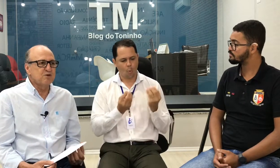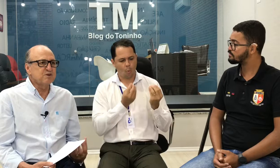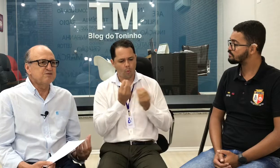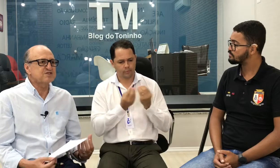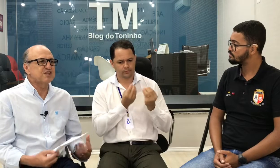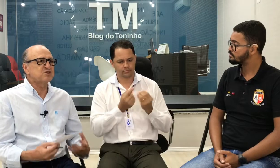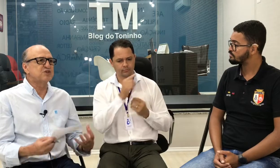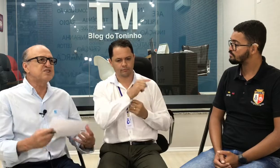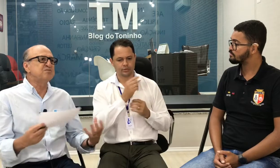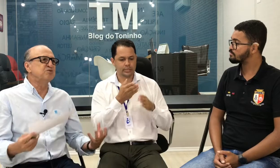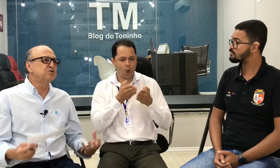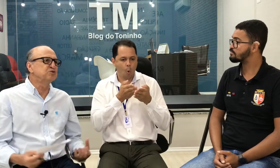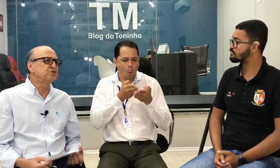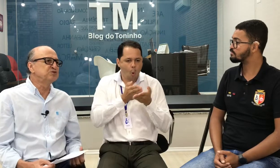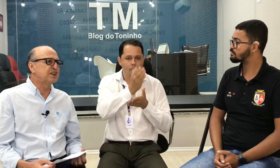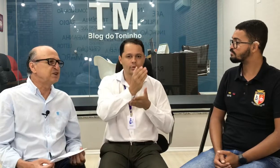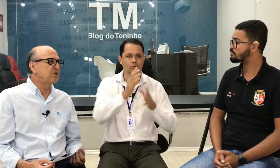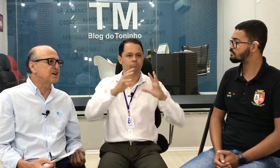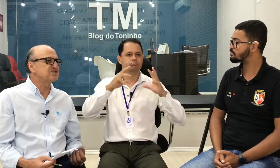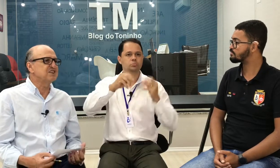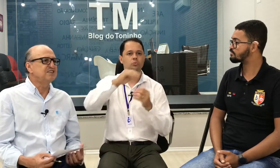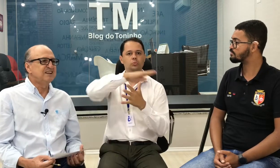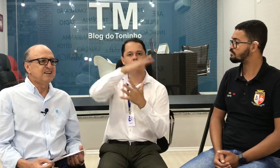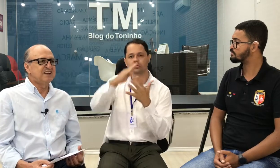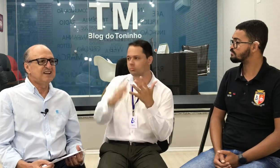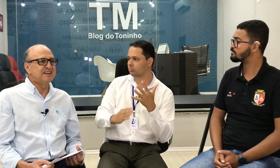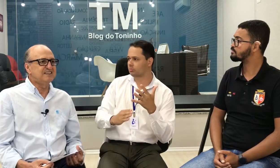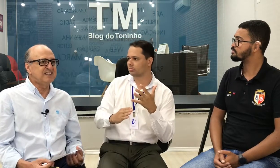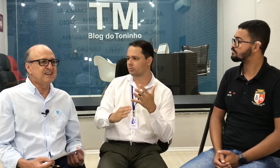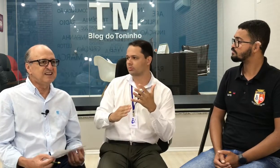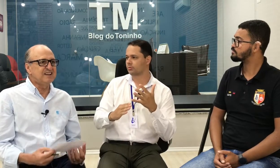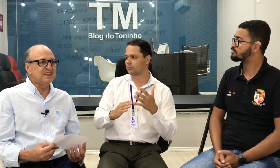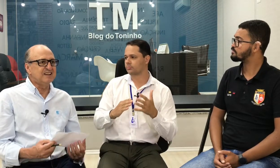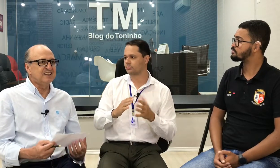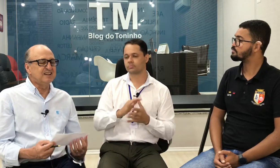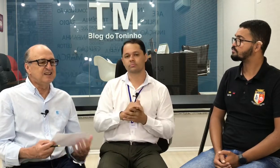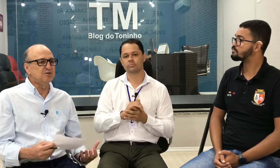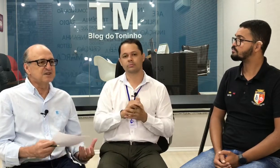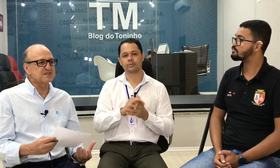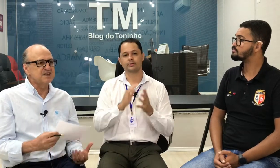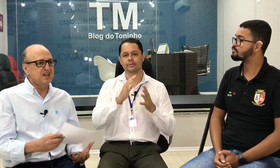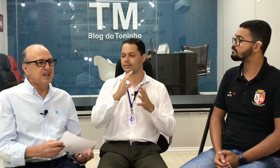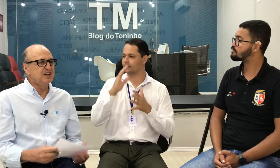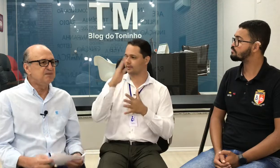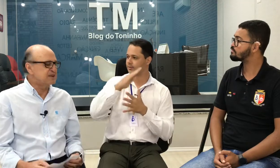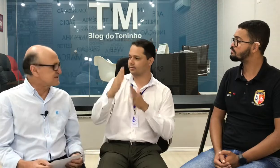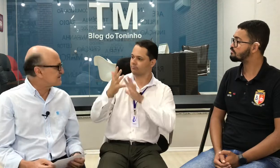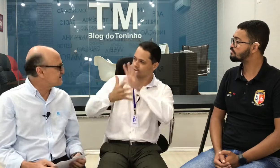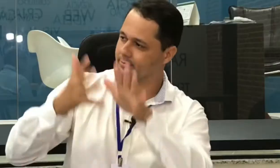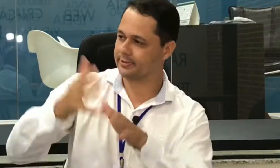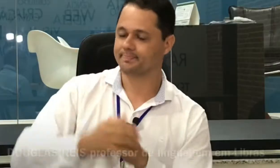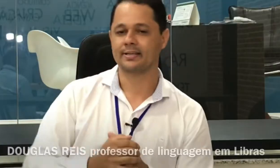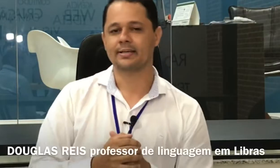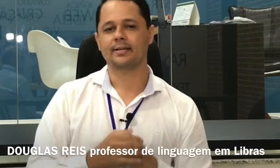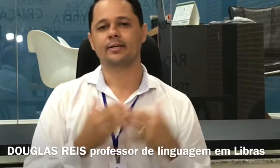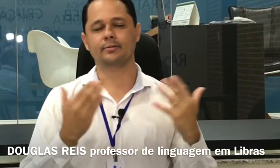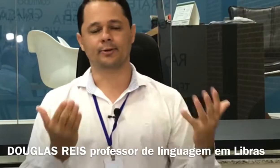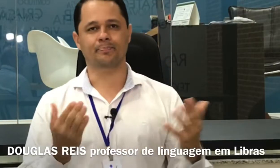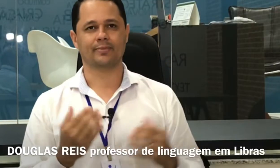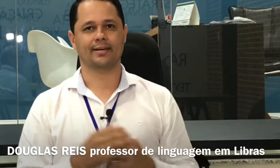você entrou nesse mundo da linguagem de línguas em Libras? Então,